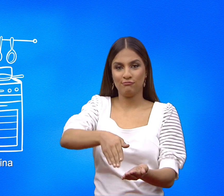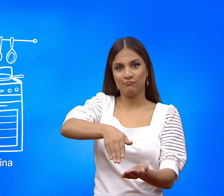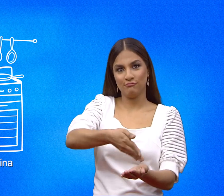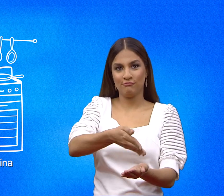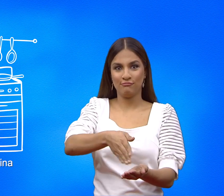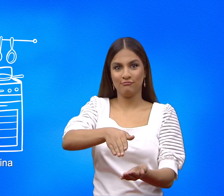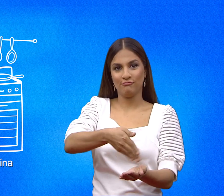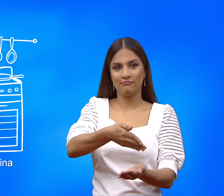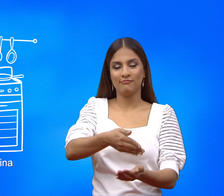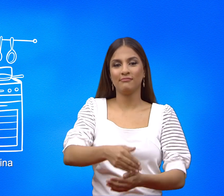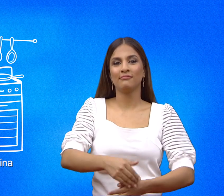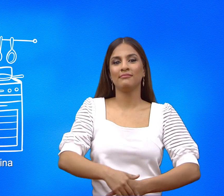cocina